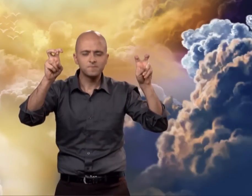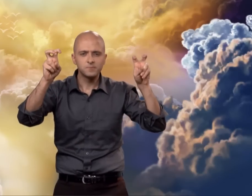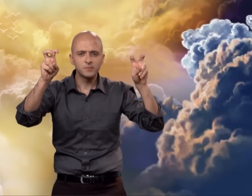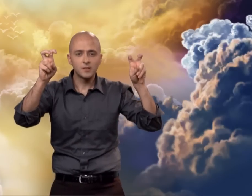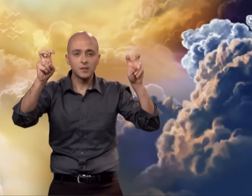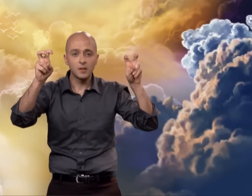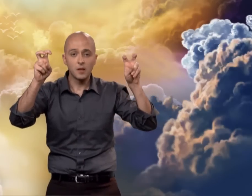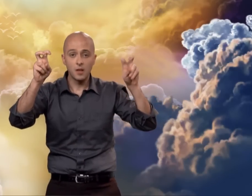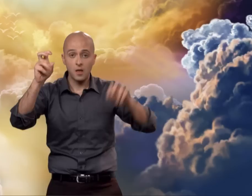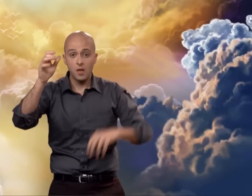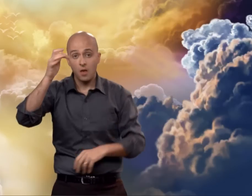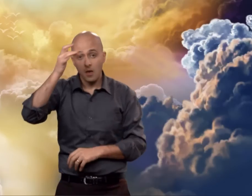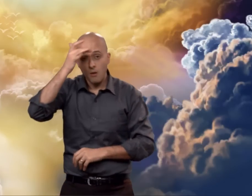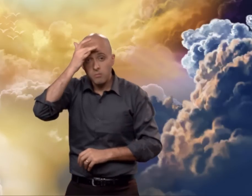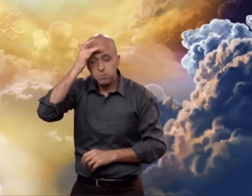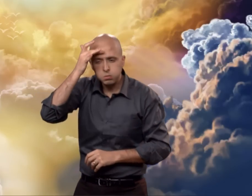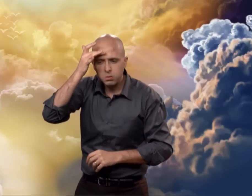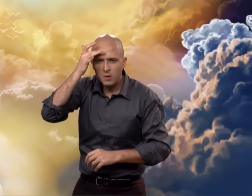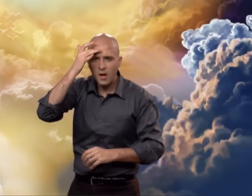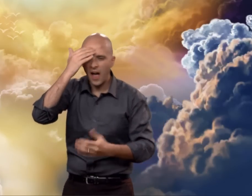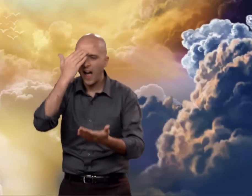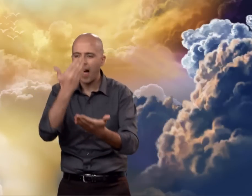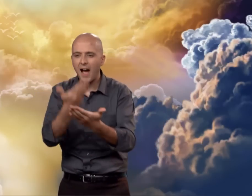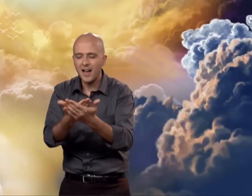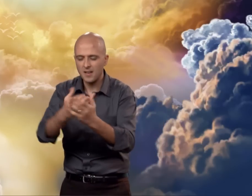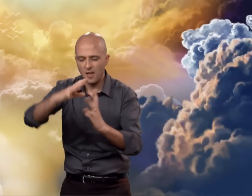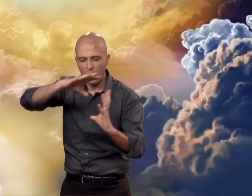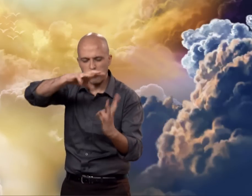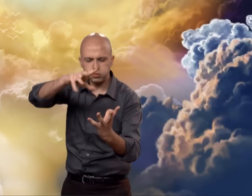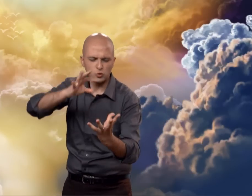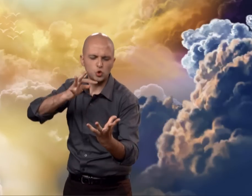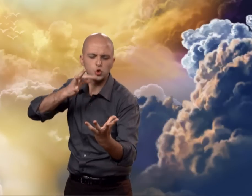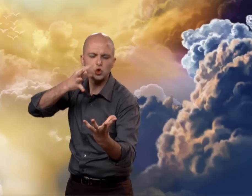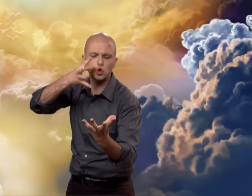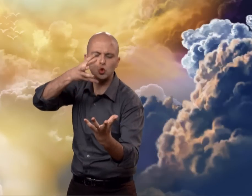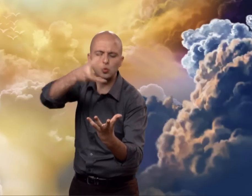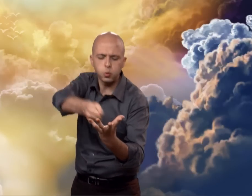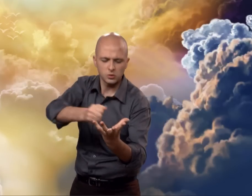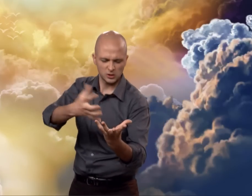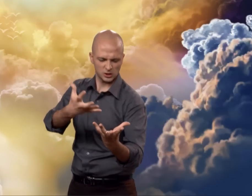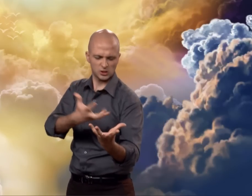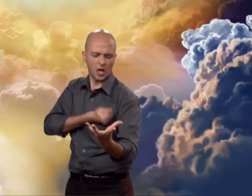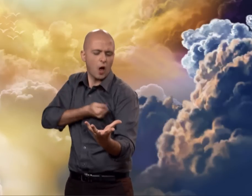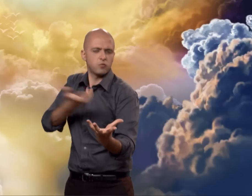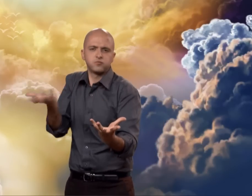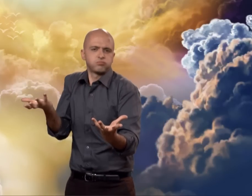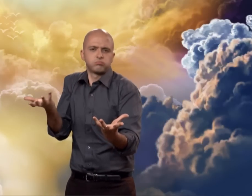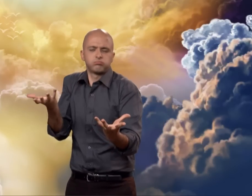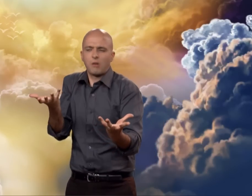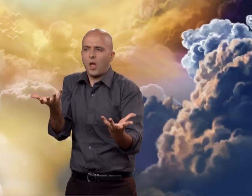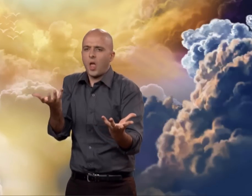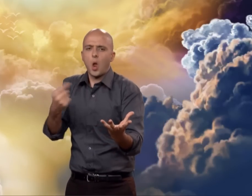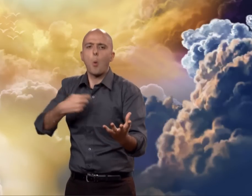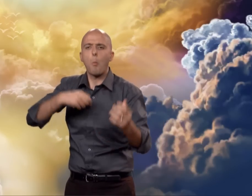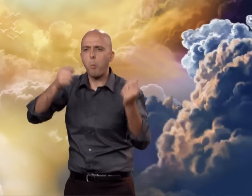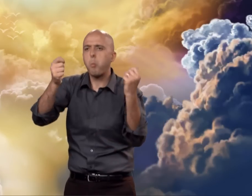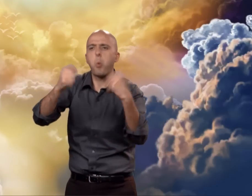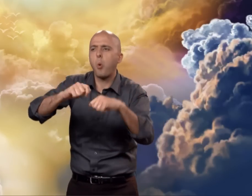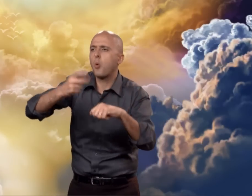As condições são especificadas. Para receber a recompensa, teremos de alcançar a vitória.